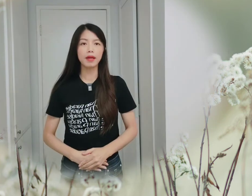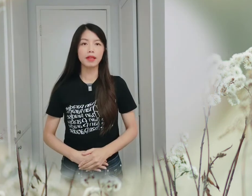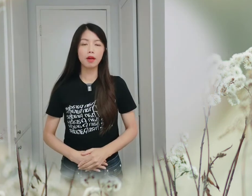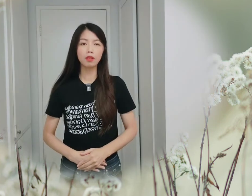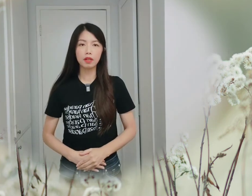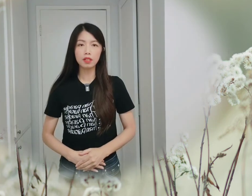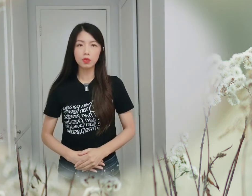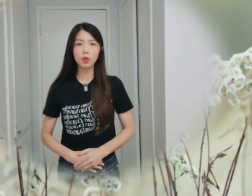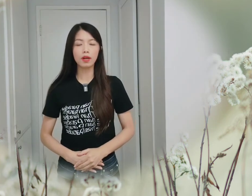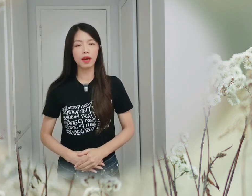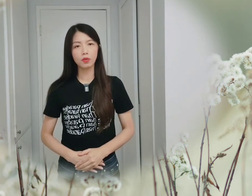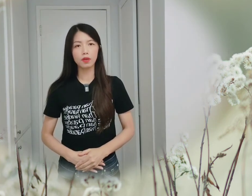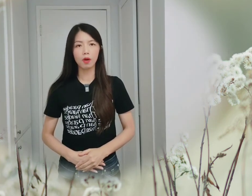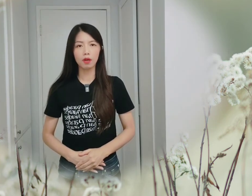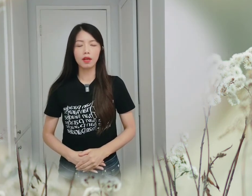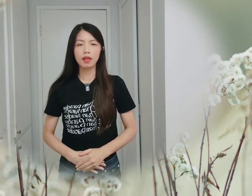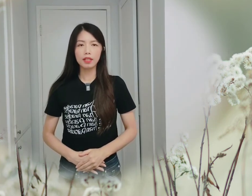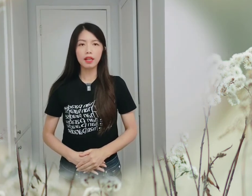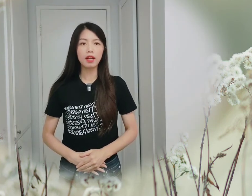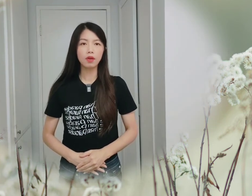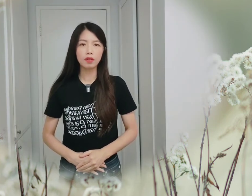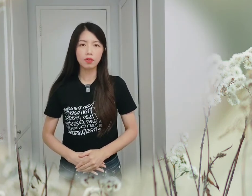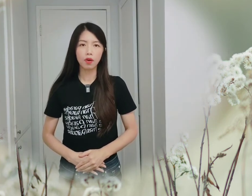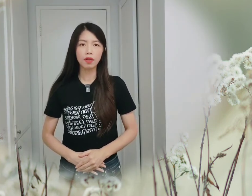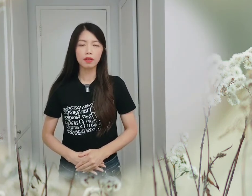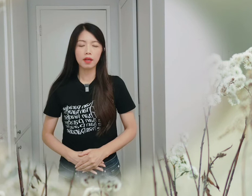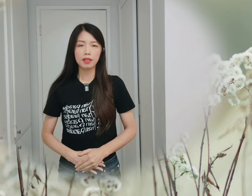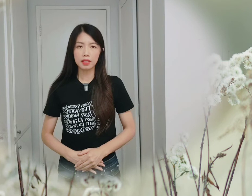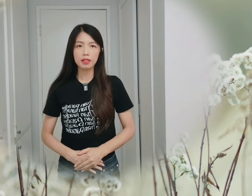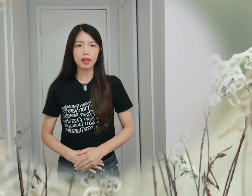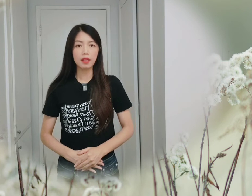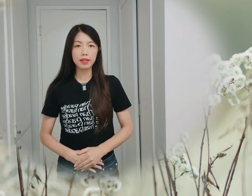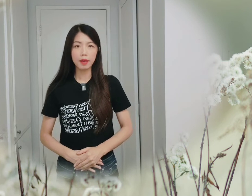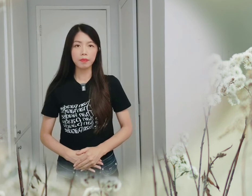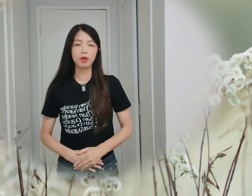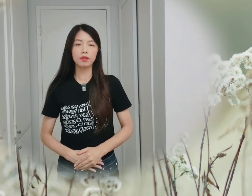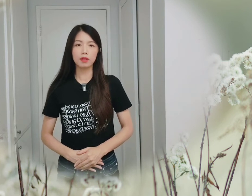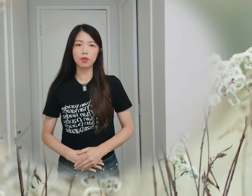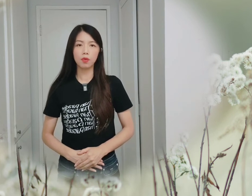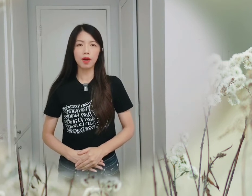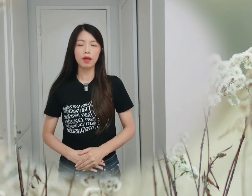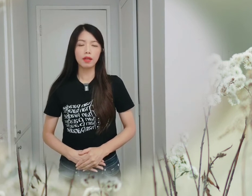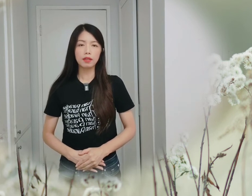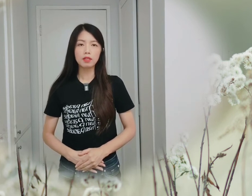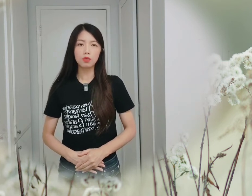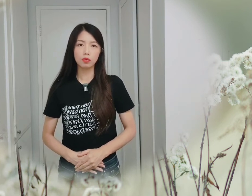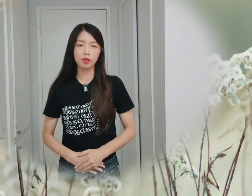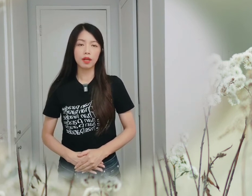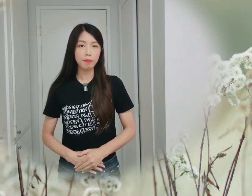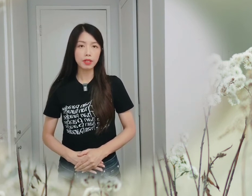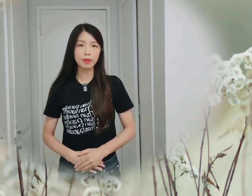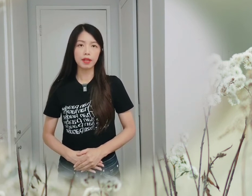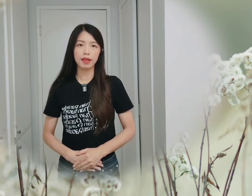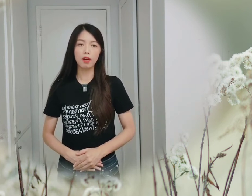말씀 안에서 늘 순종하게 하소서. 진리라고 하는 뜻의 수어는 진짜, 참 이런 뜻의 수어와 뜻수어 두